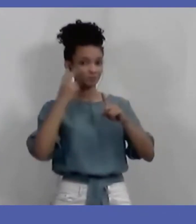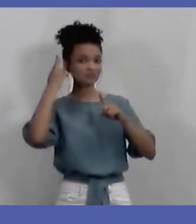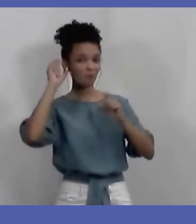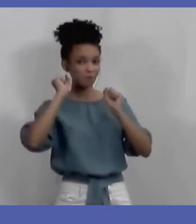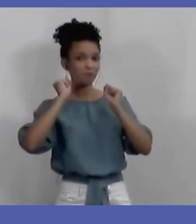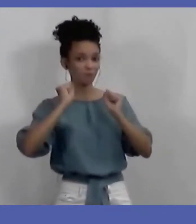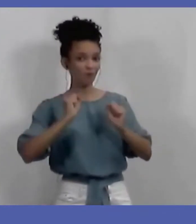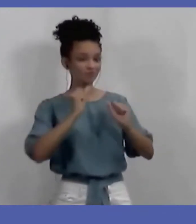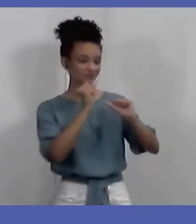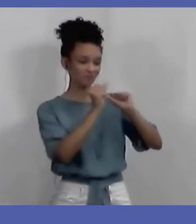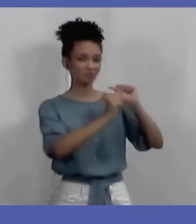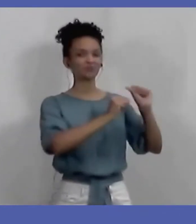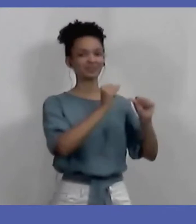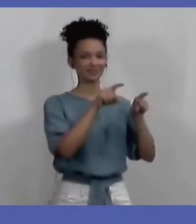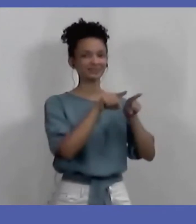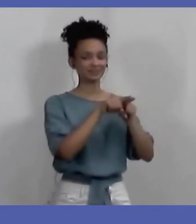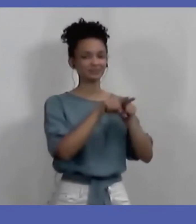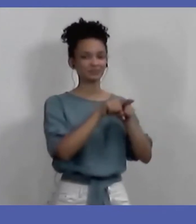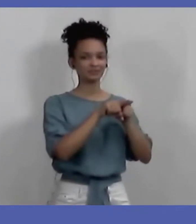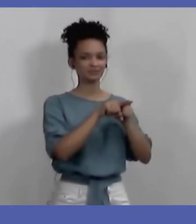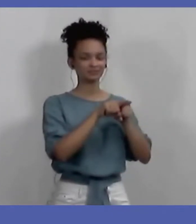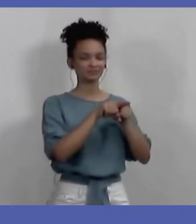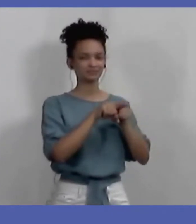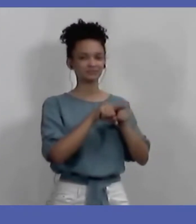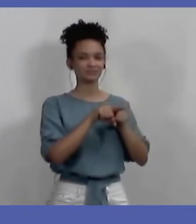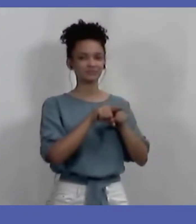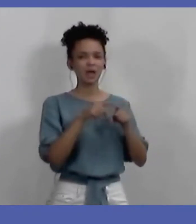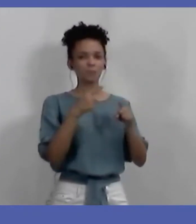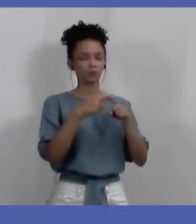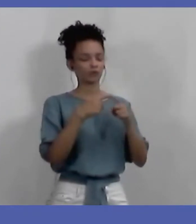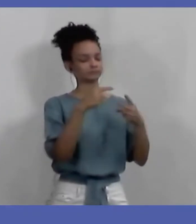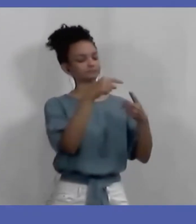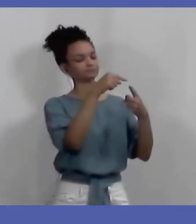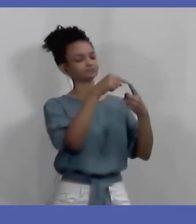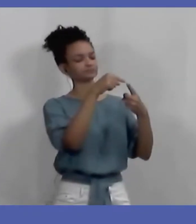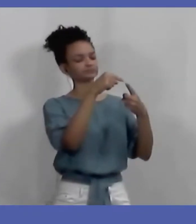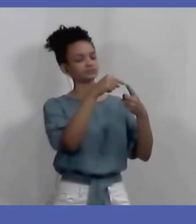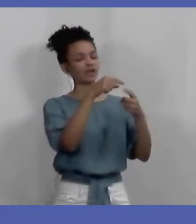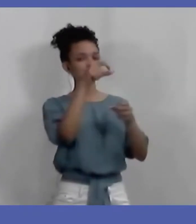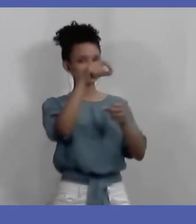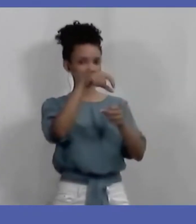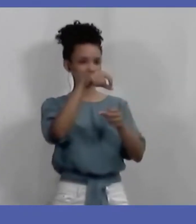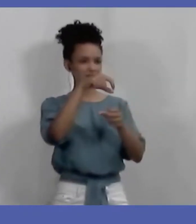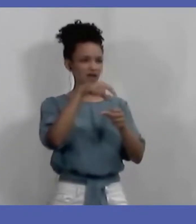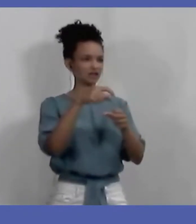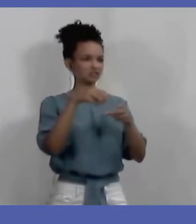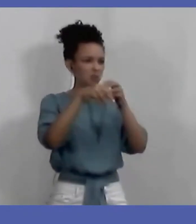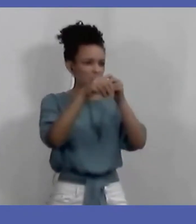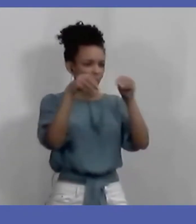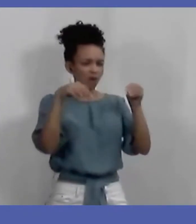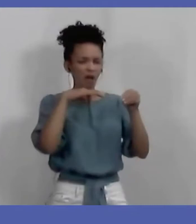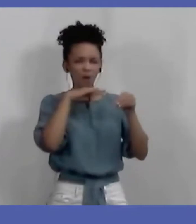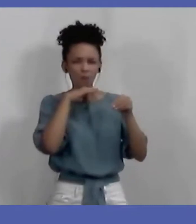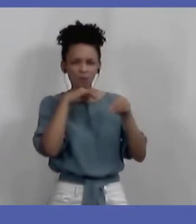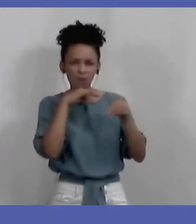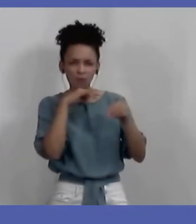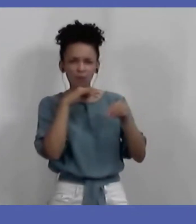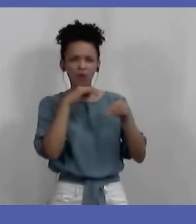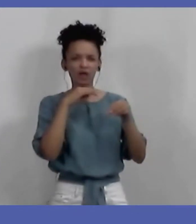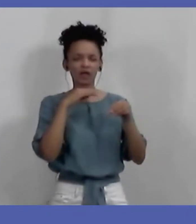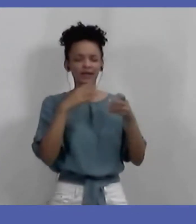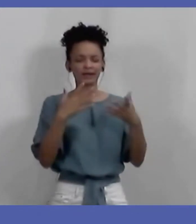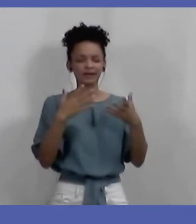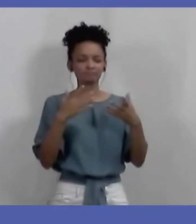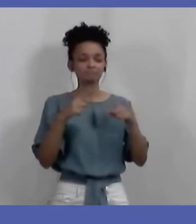Primeiro caiu à beira do caminho, que é uma terra dura, pisada. Qual a solução para isso?